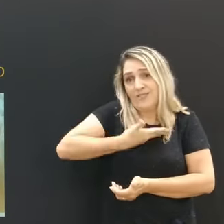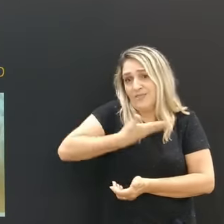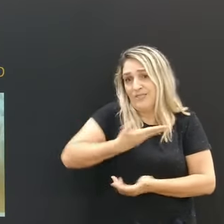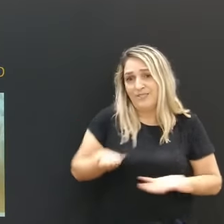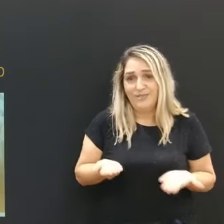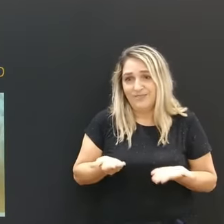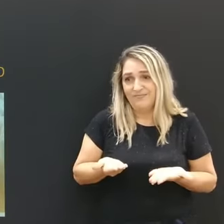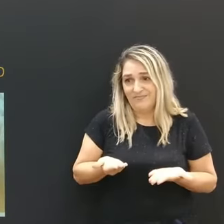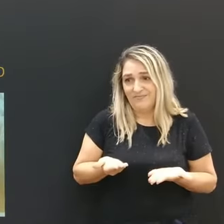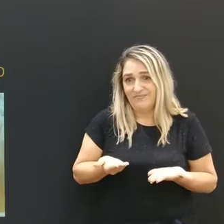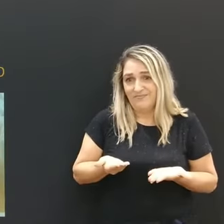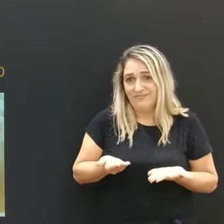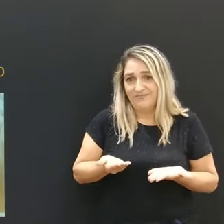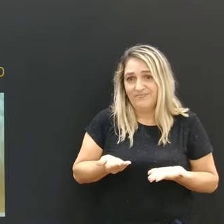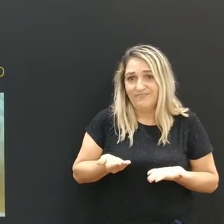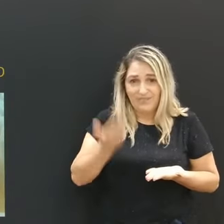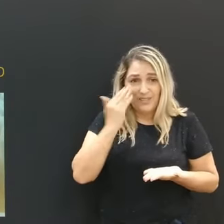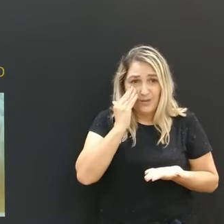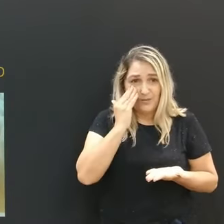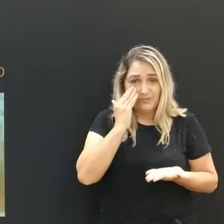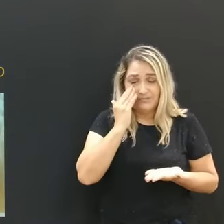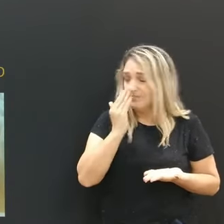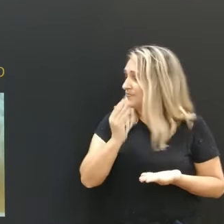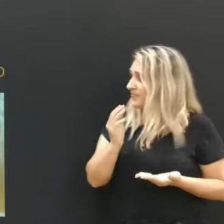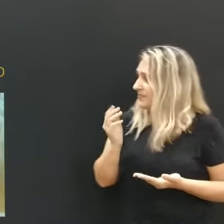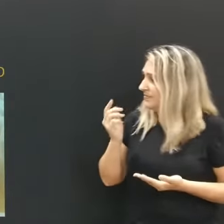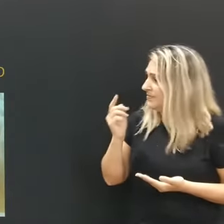em Deus. Precisamos ser amigos de Deus de verdade.